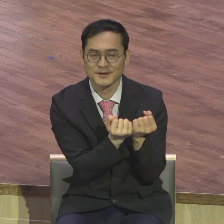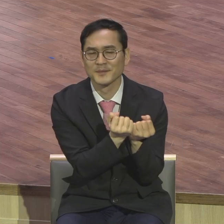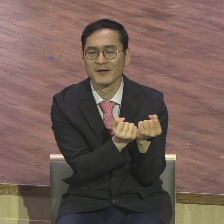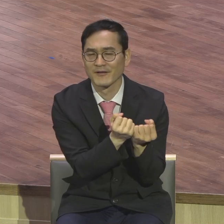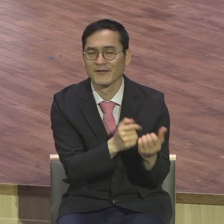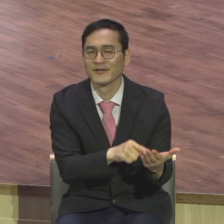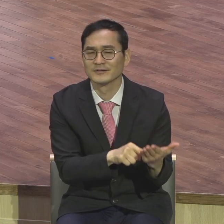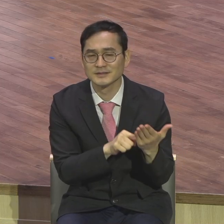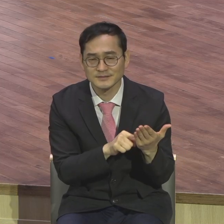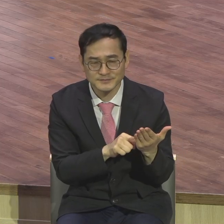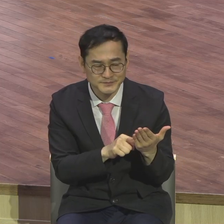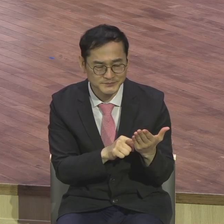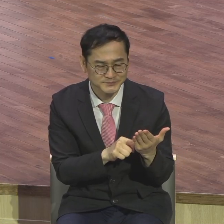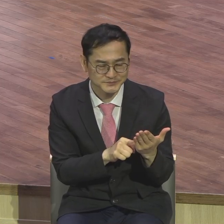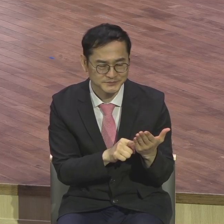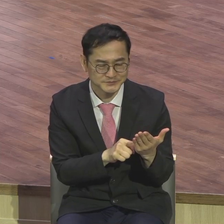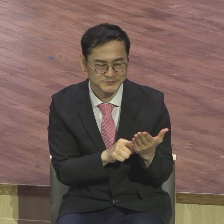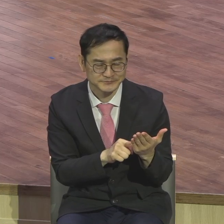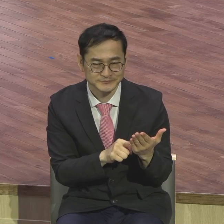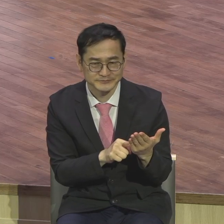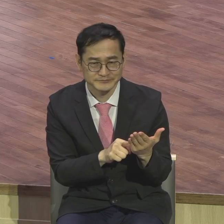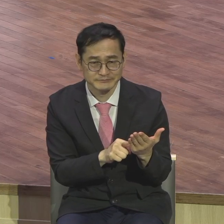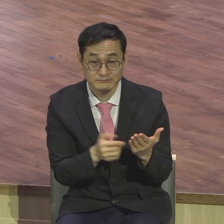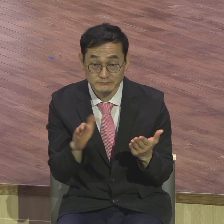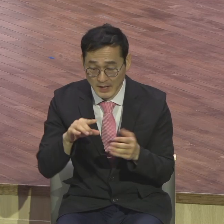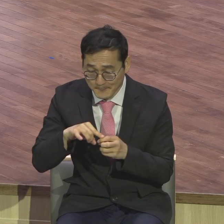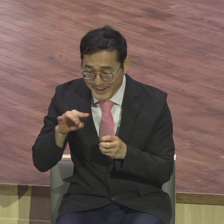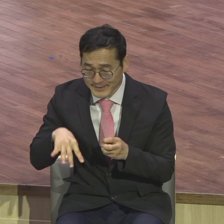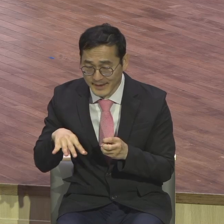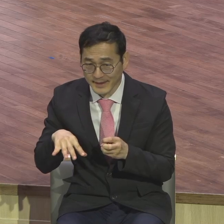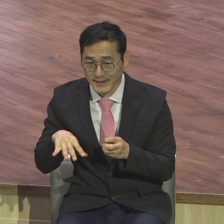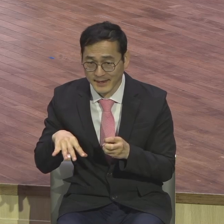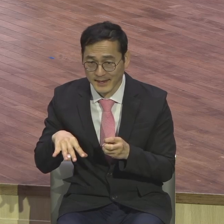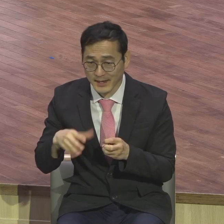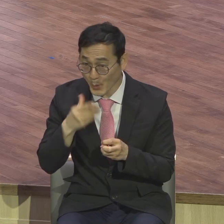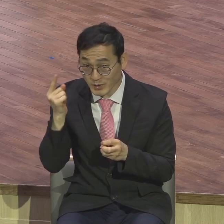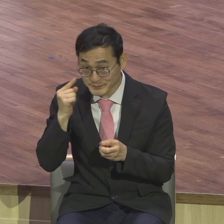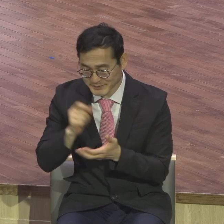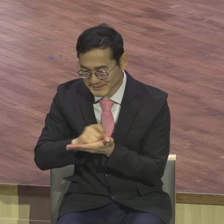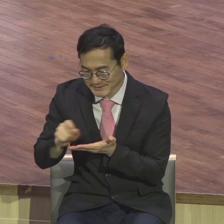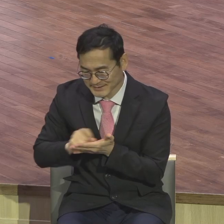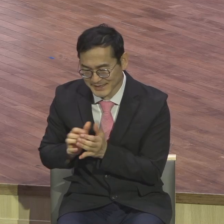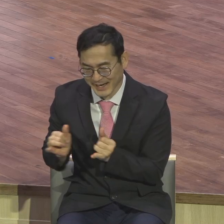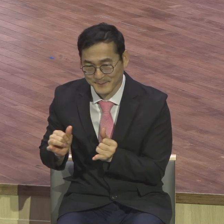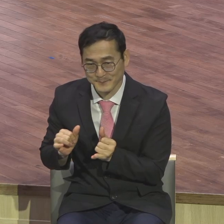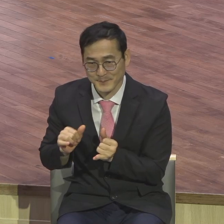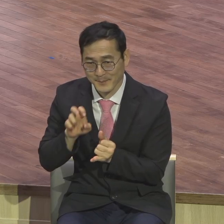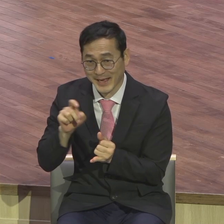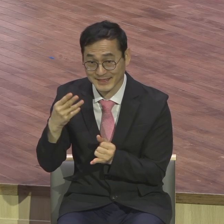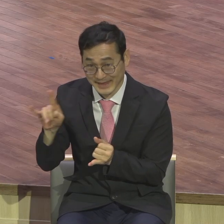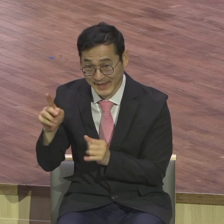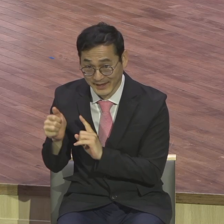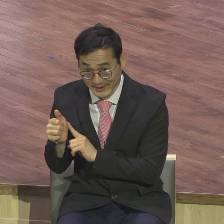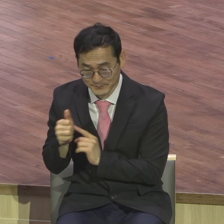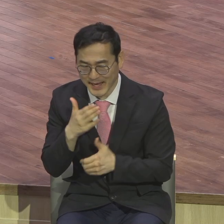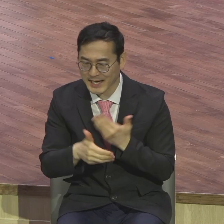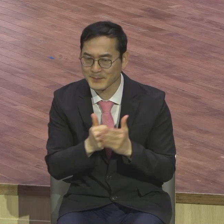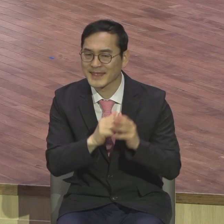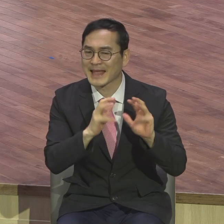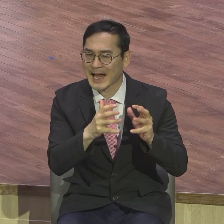있는 내용들이에요. 그런데 마태는 하나님의 나라라는 이 단어 대신에